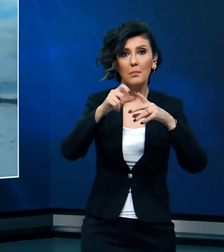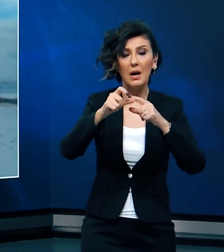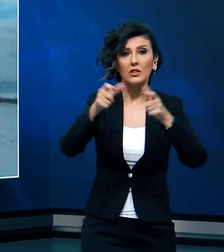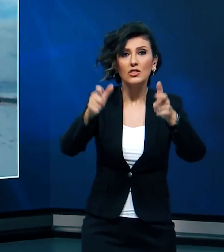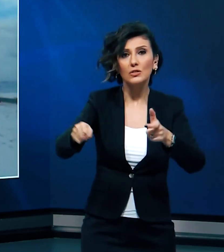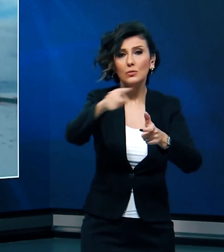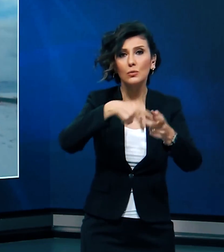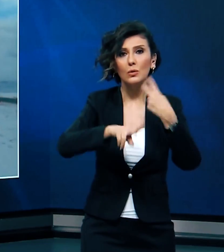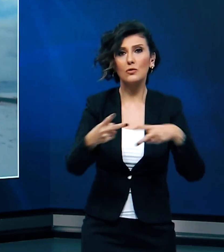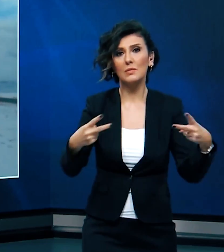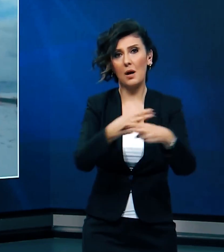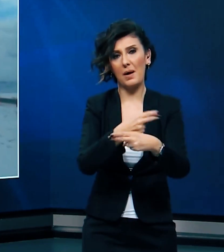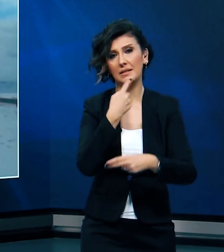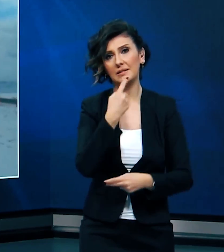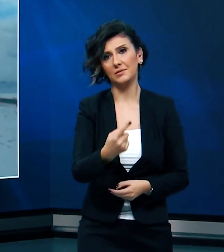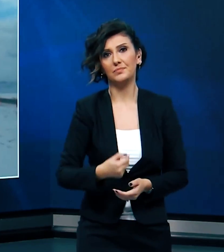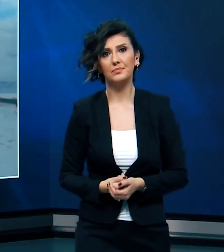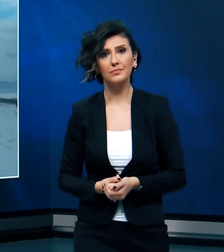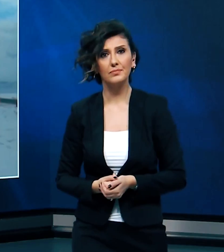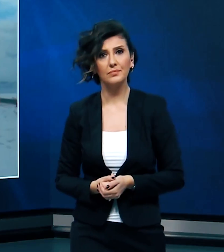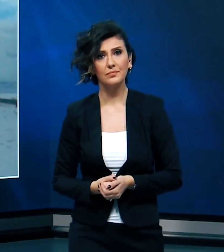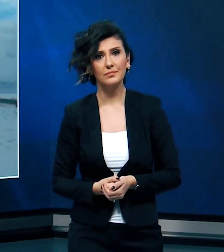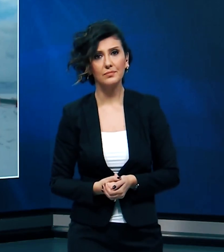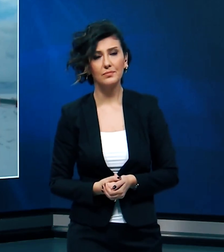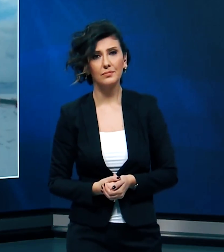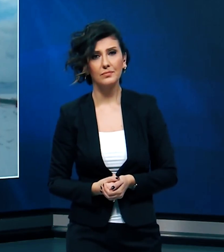mevkiinde ulaşıma kapandı.